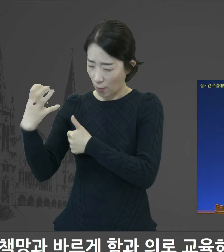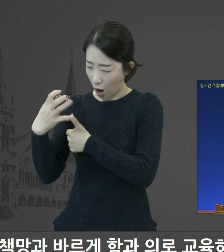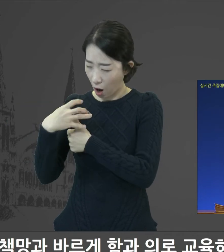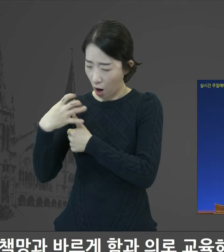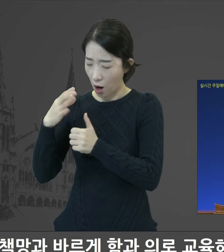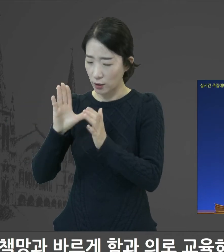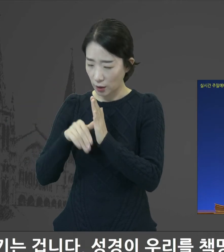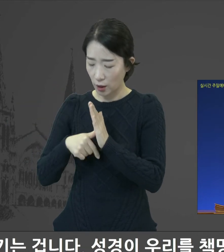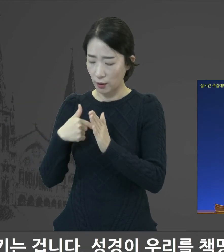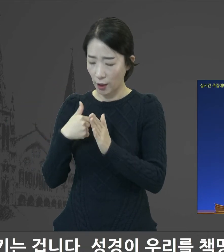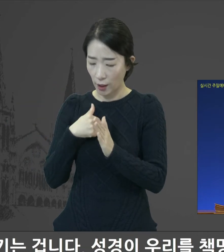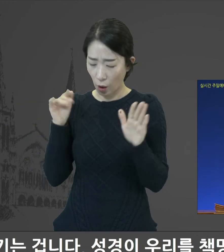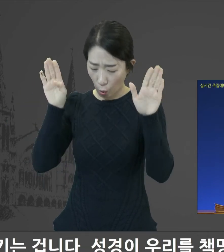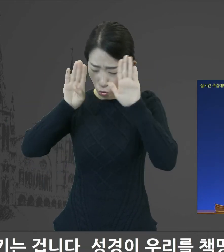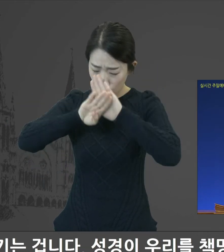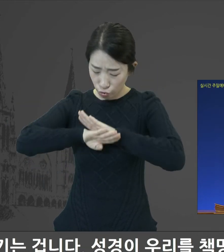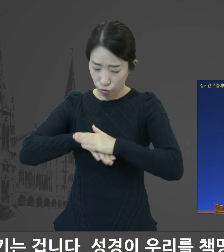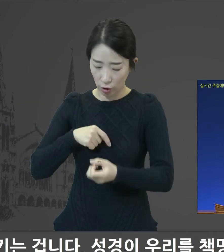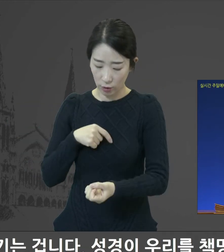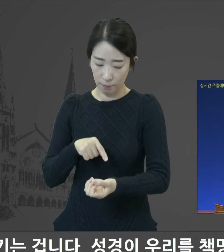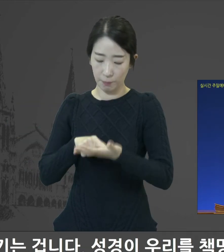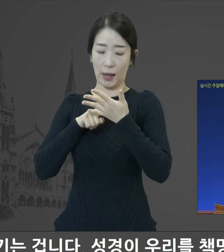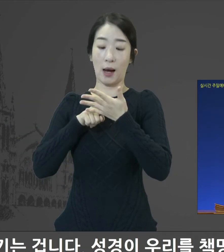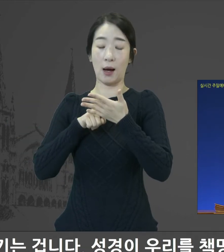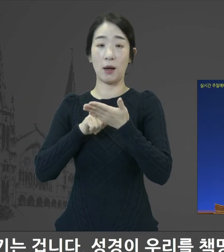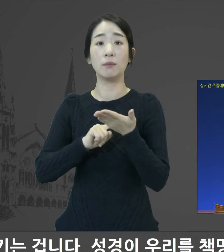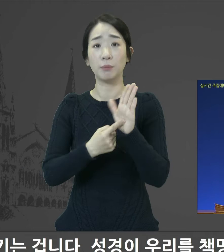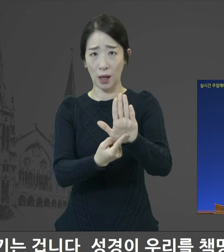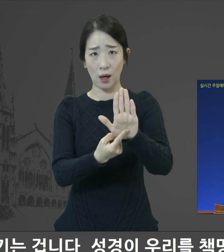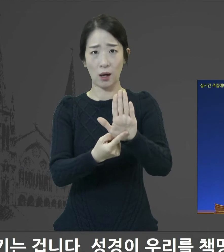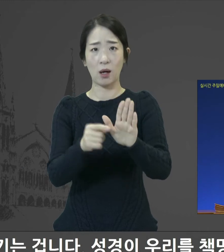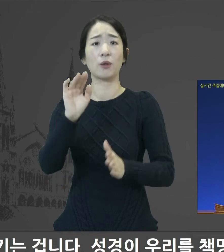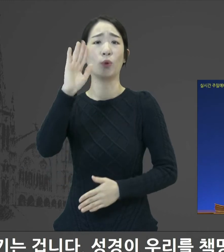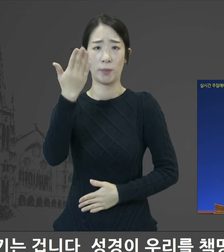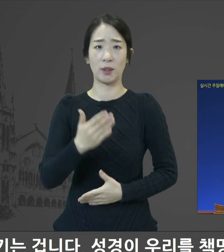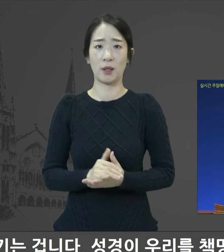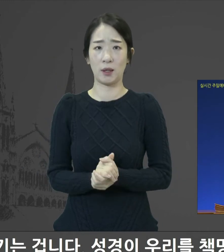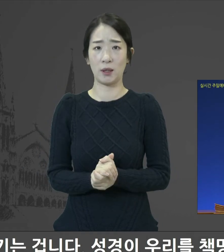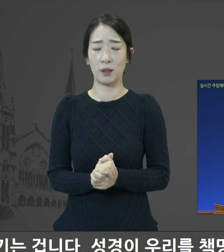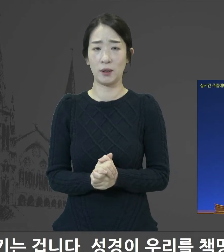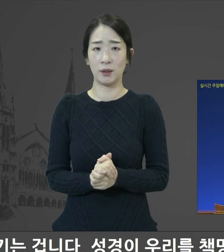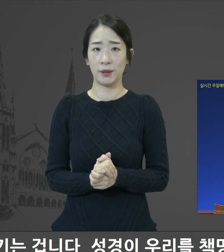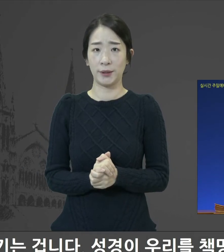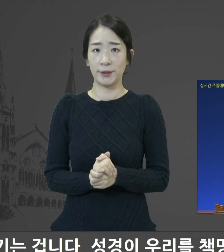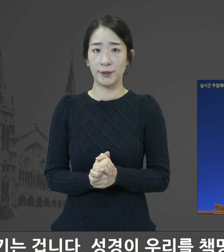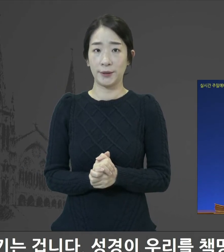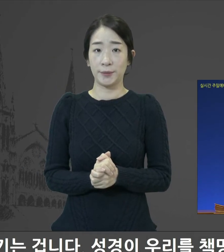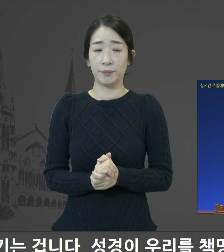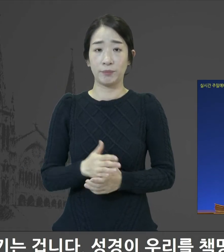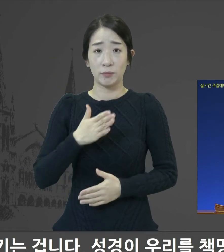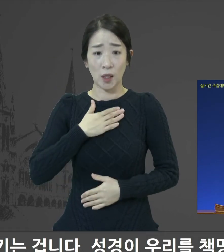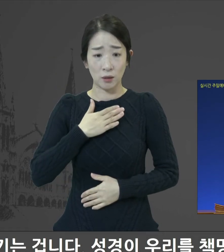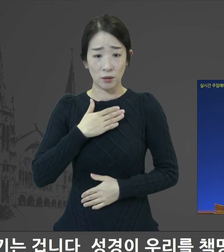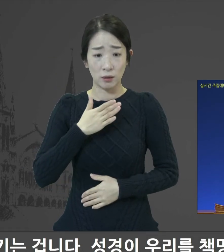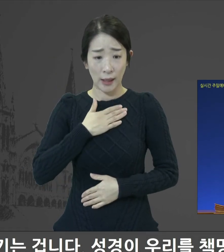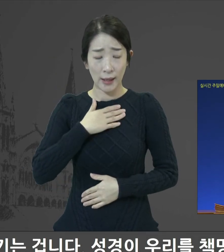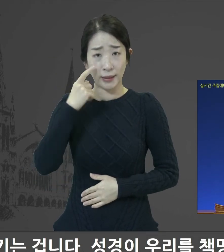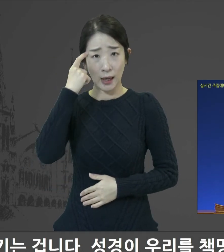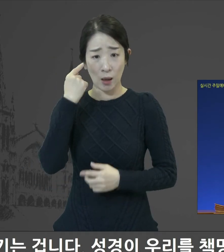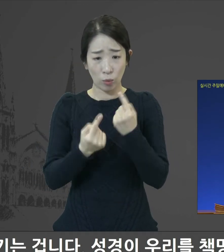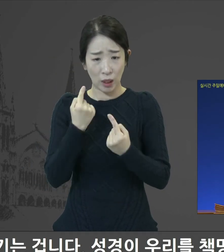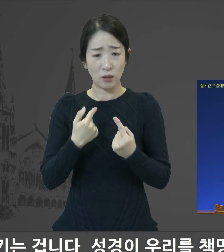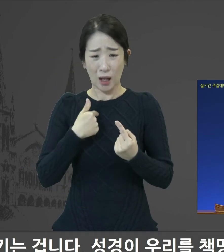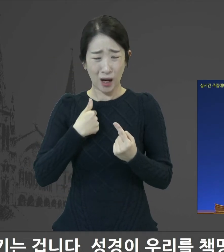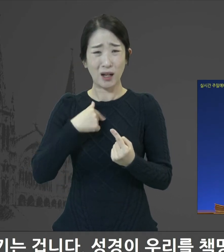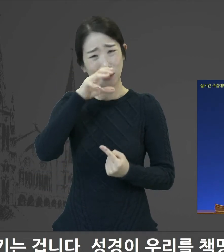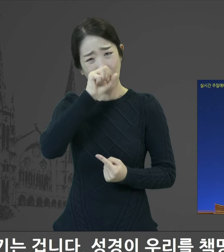노출시킵니다. 여러분, 우리는요, 우리가 생각하는 것만큼 의롭지 않습니다. 우리는 우리가 생각하는 것만큼 착하지